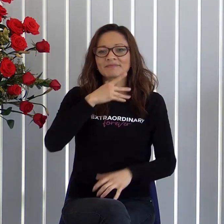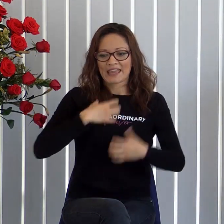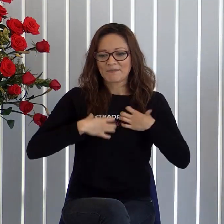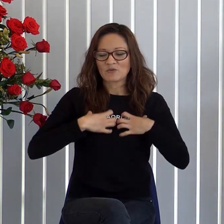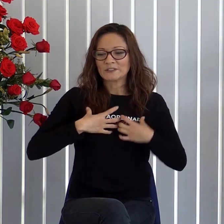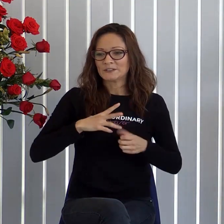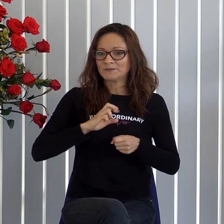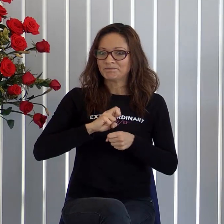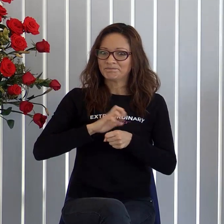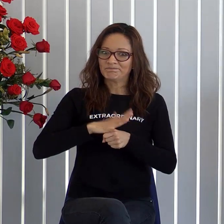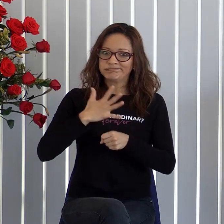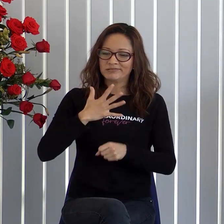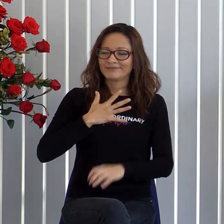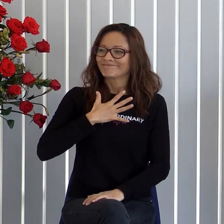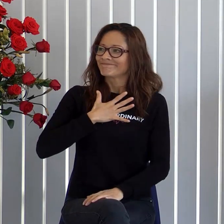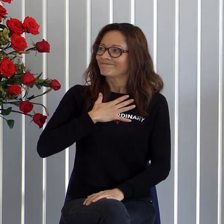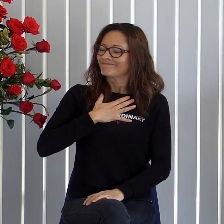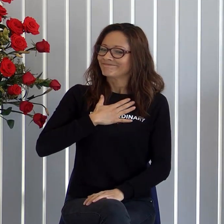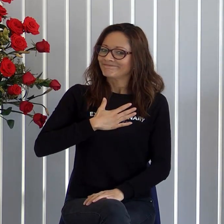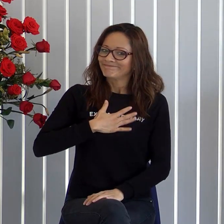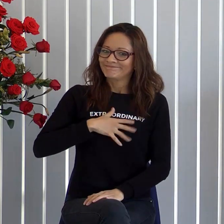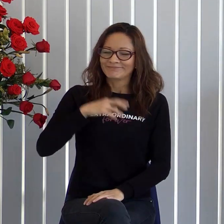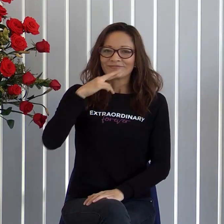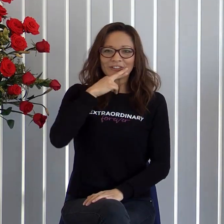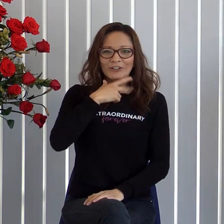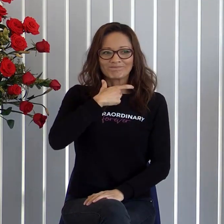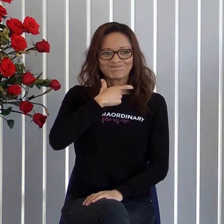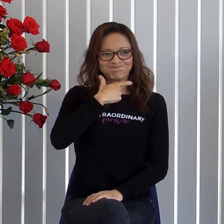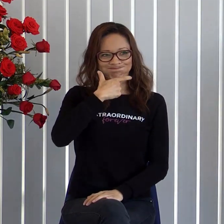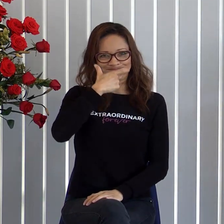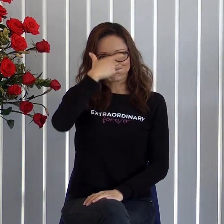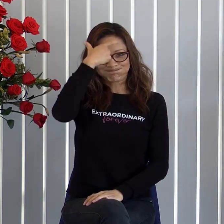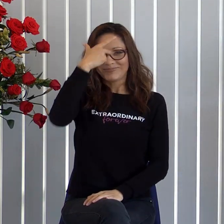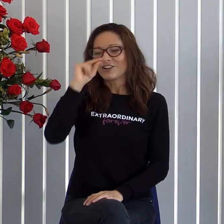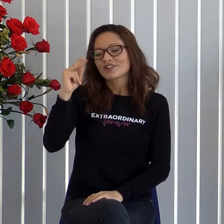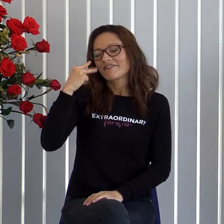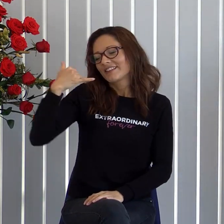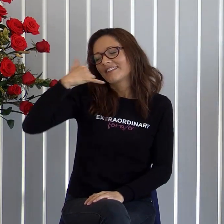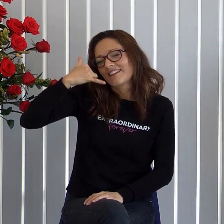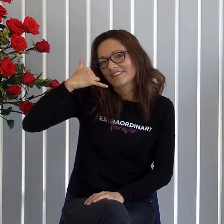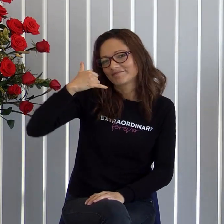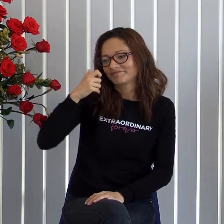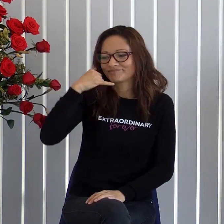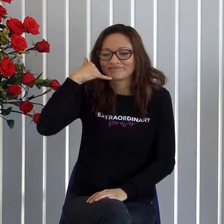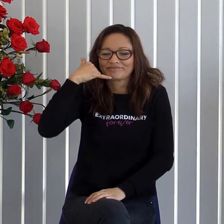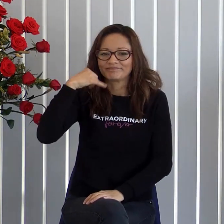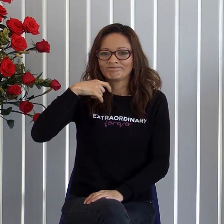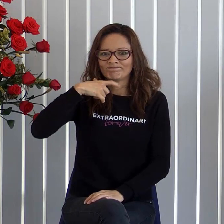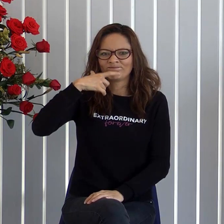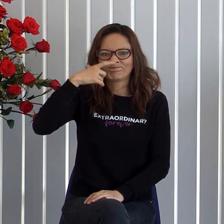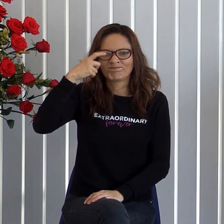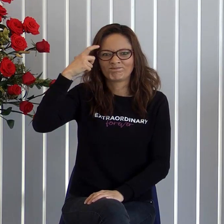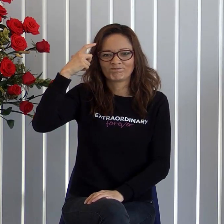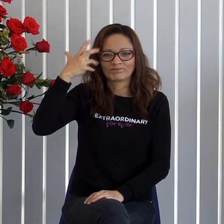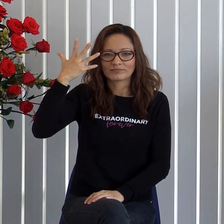Entonces y me pongo rojo, menos mal que allá no se nota por el celular.